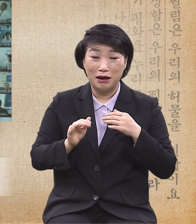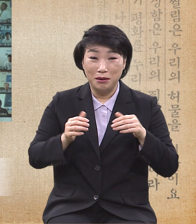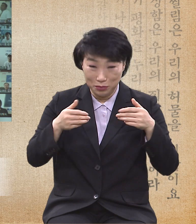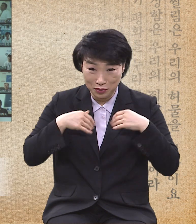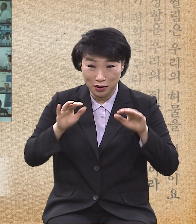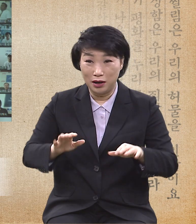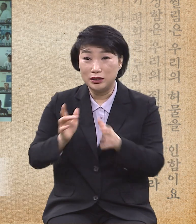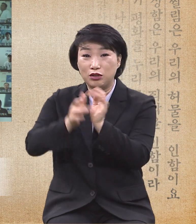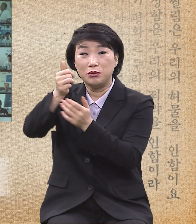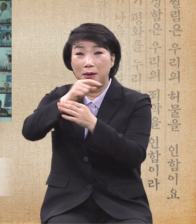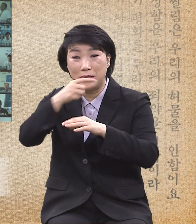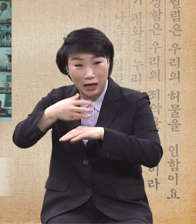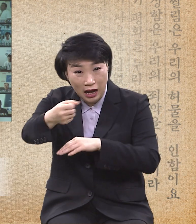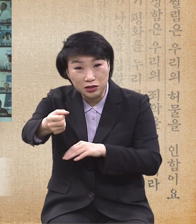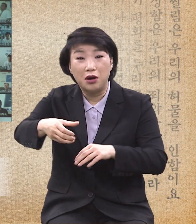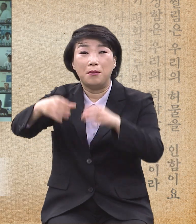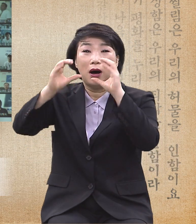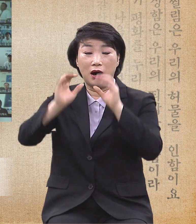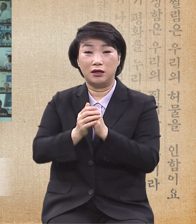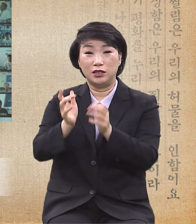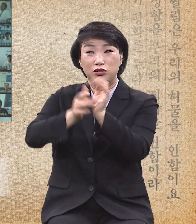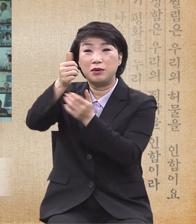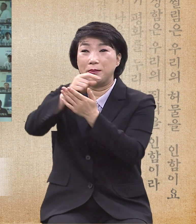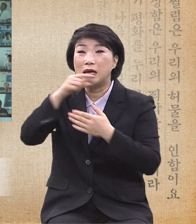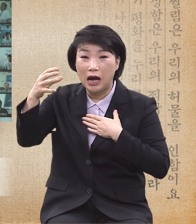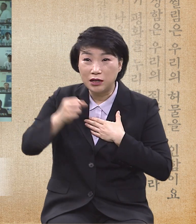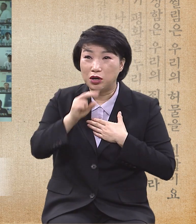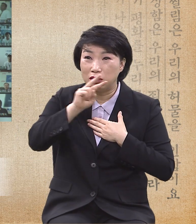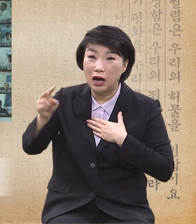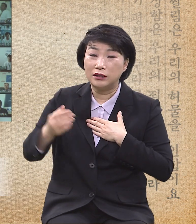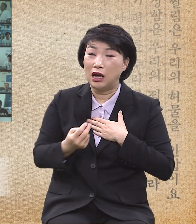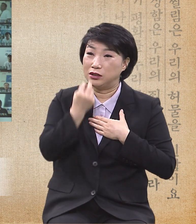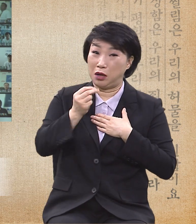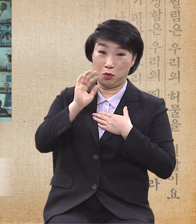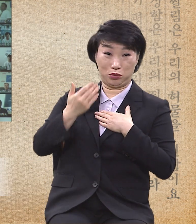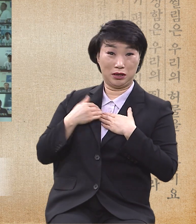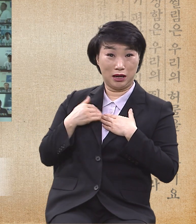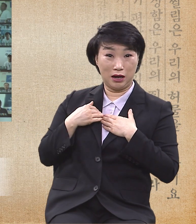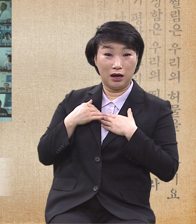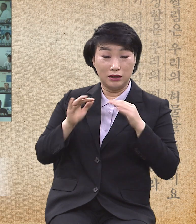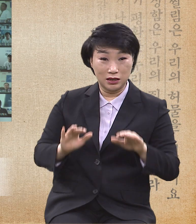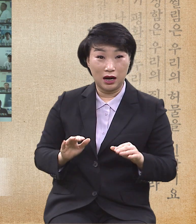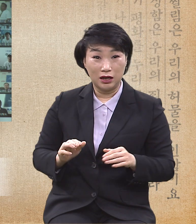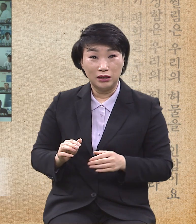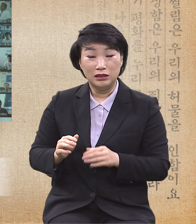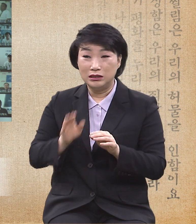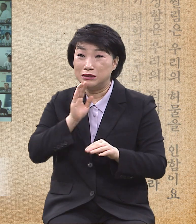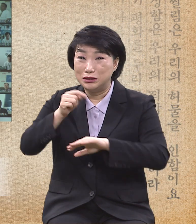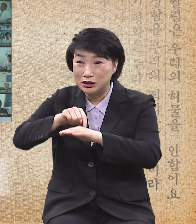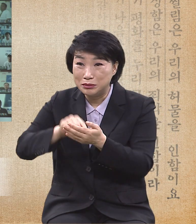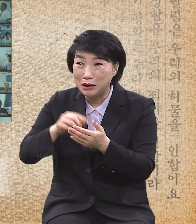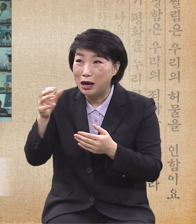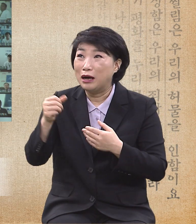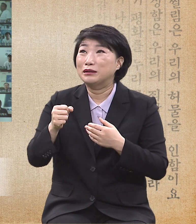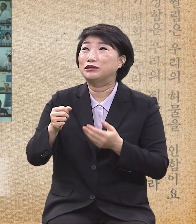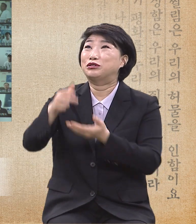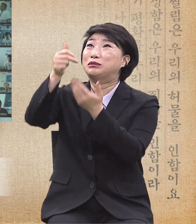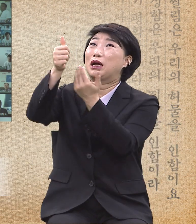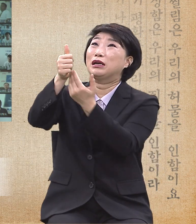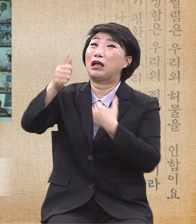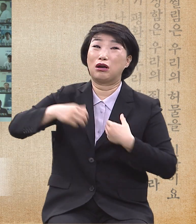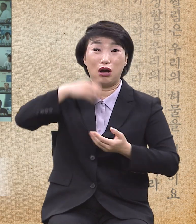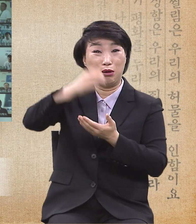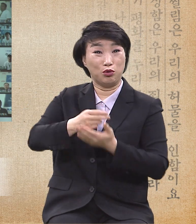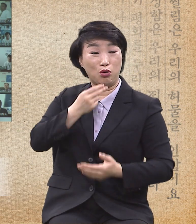마시오. 이 피가 있어야 내 생명이 되기 때문에 어떻게 이 진실 앞에 내